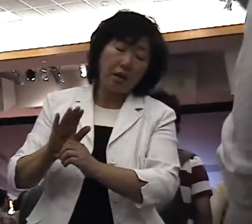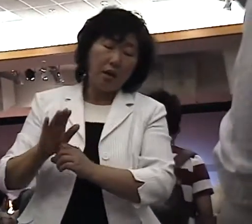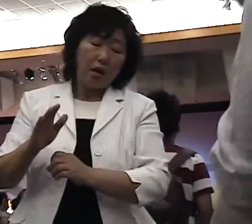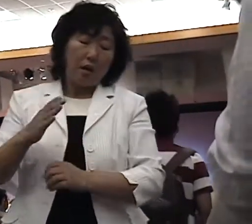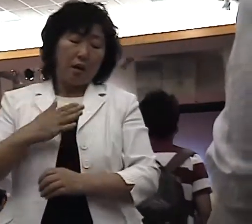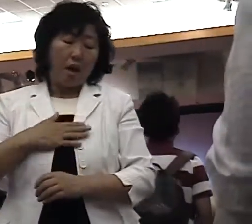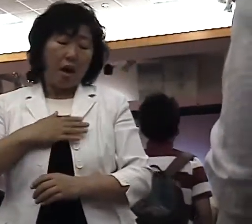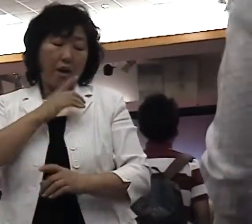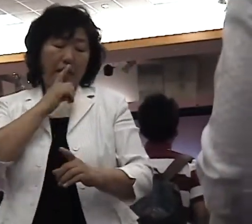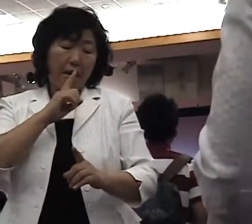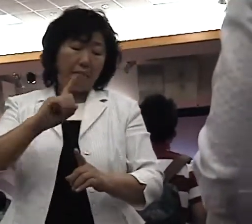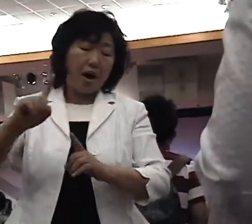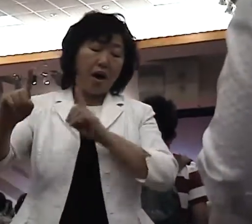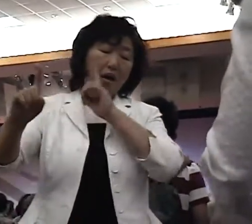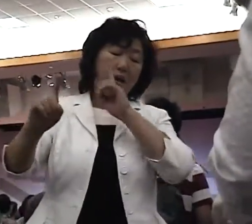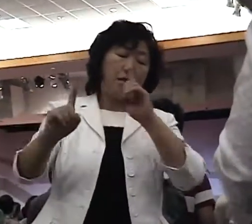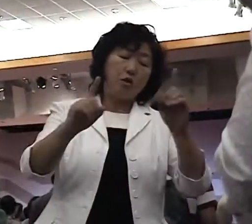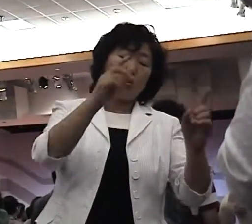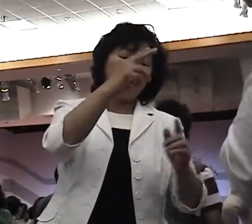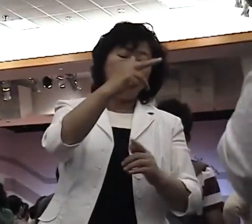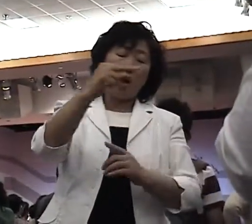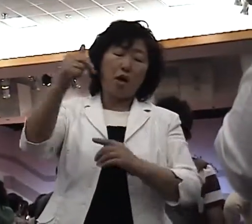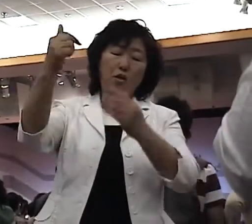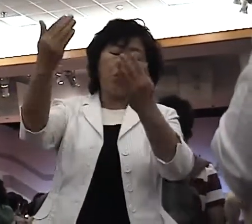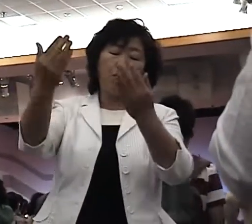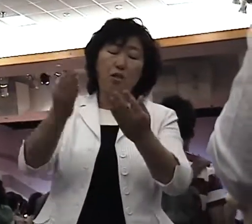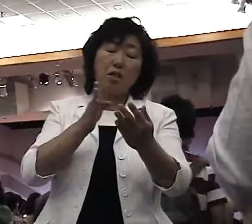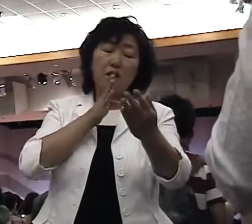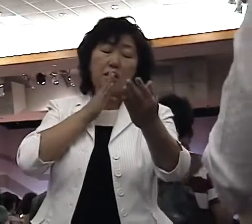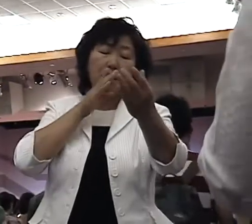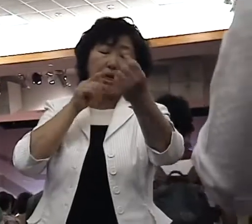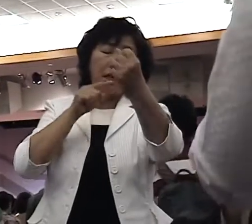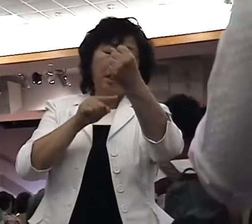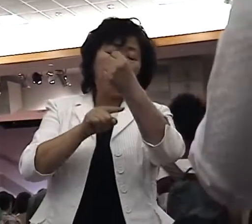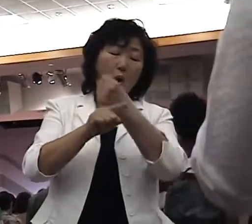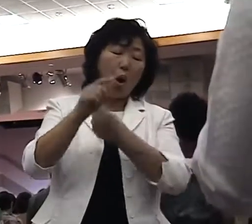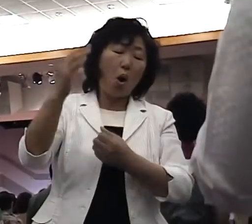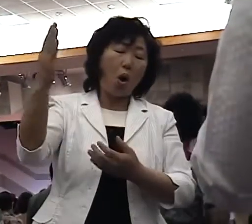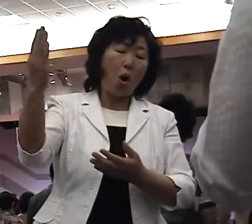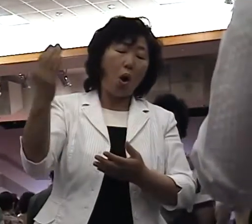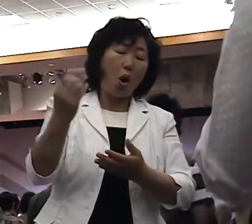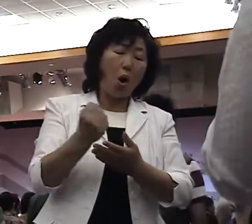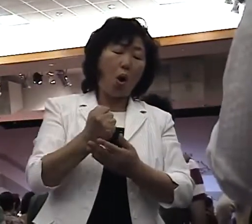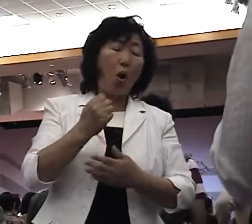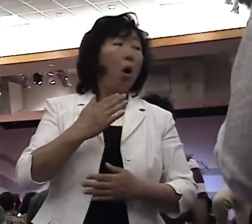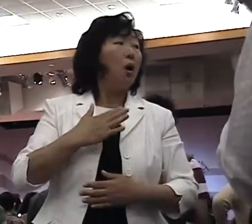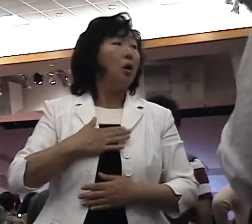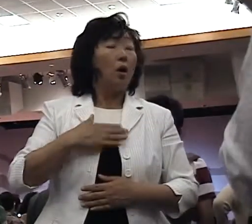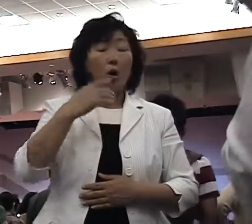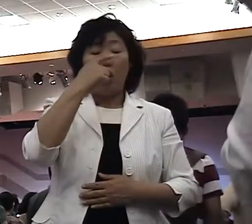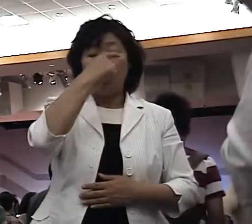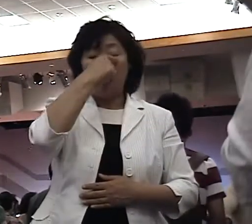사랑이 나의 말에 주가 주신 진리로